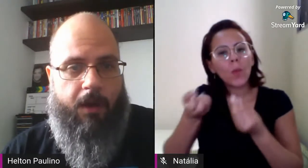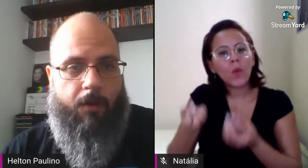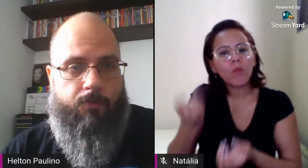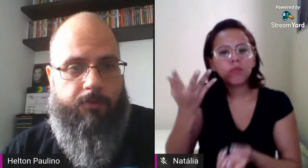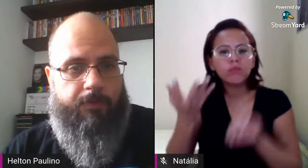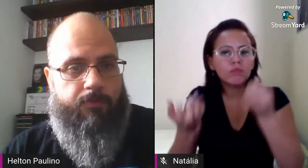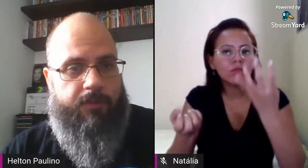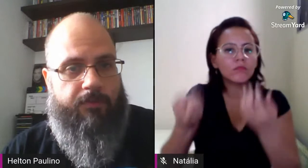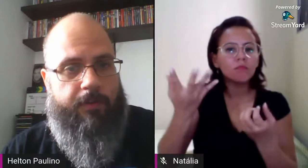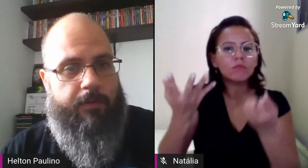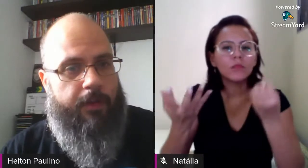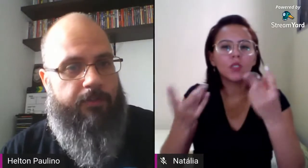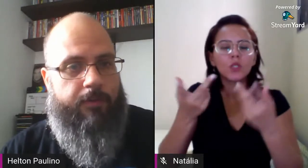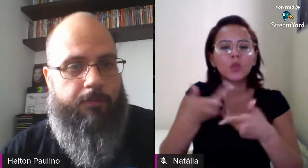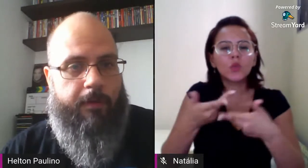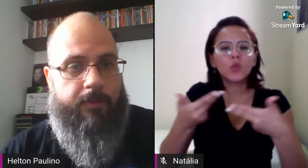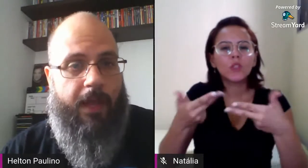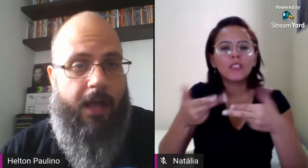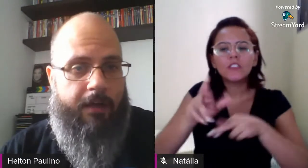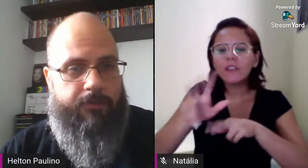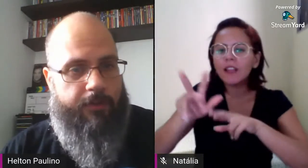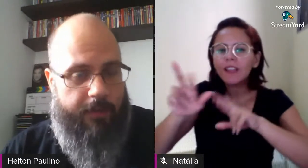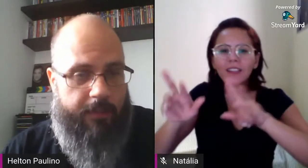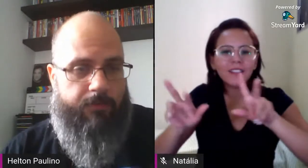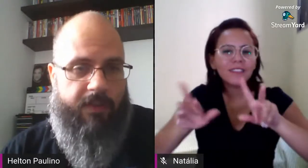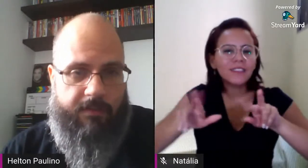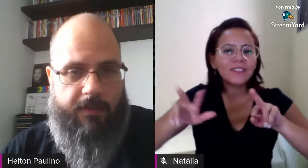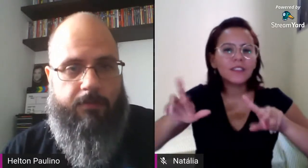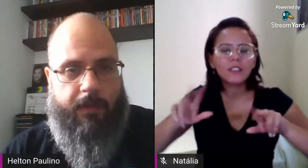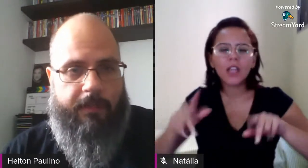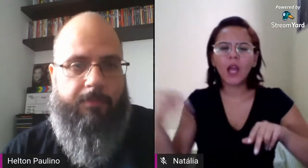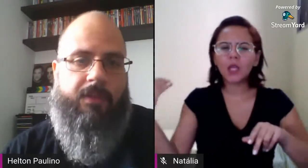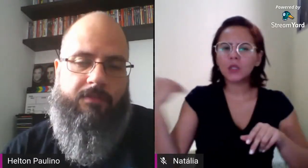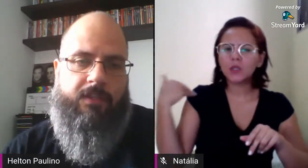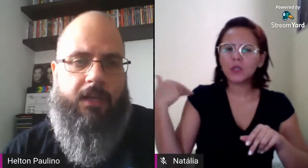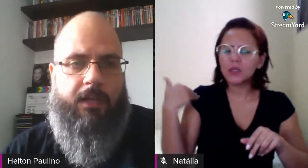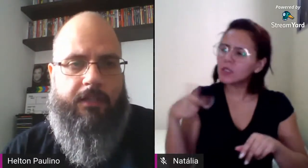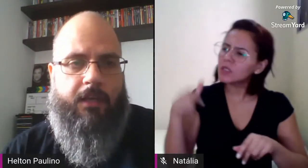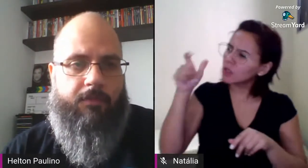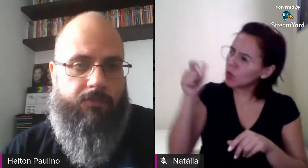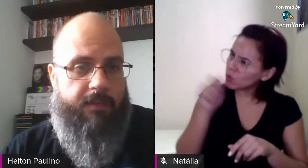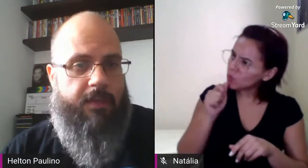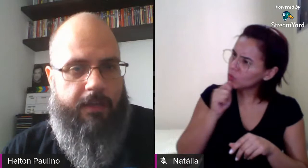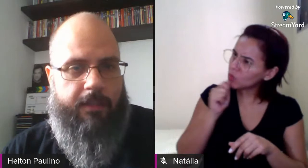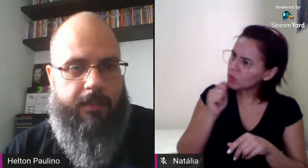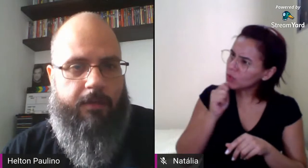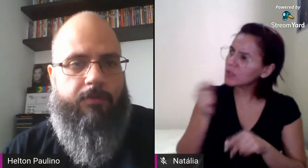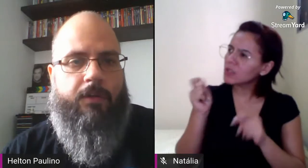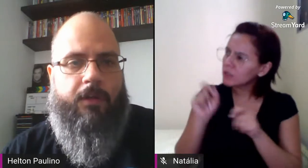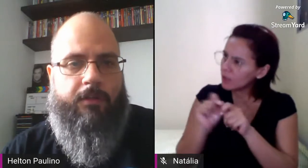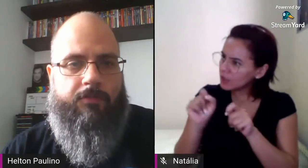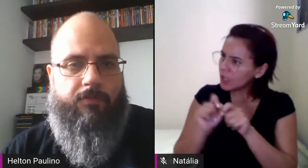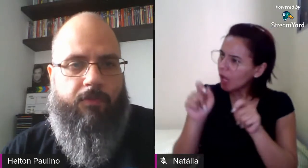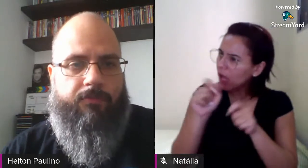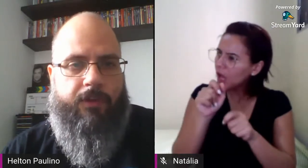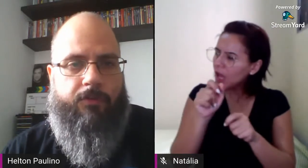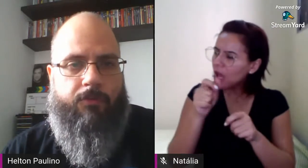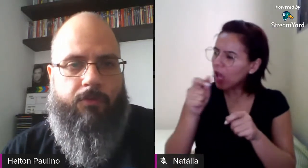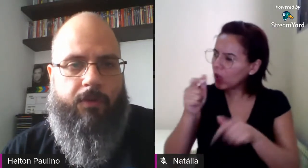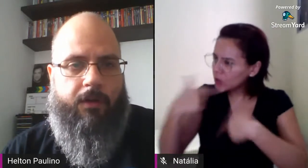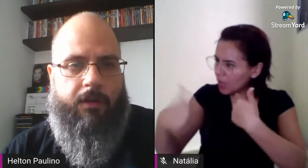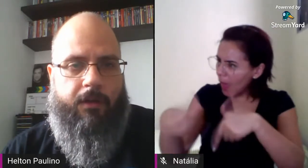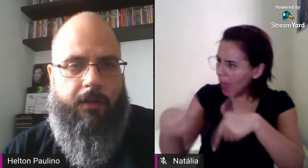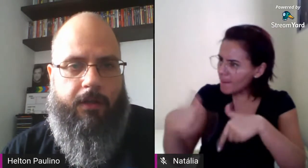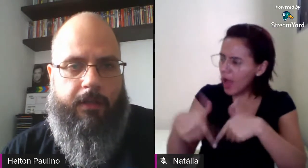tempo, algumas pessoas que vêm nos perguntar: ah, vocês ainda estão fazendo aquele tipo de atividade? Vocês ainda estão